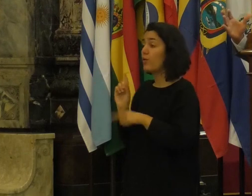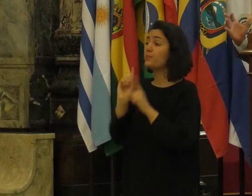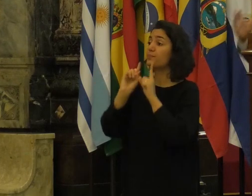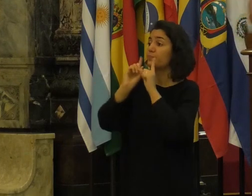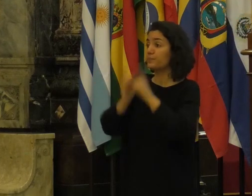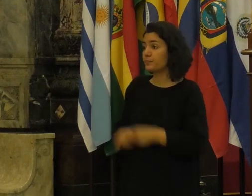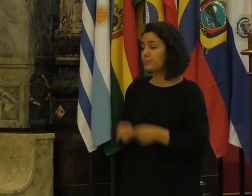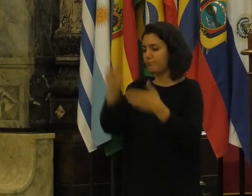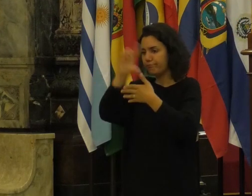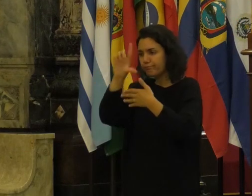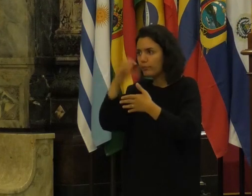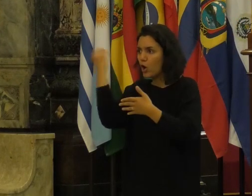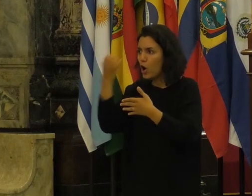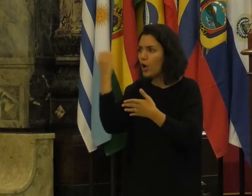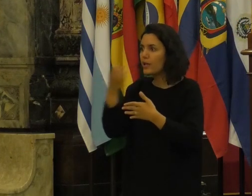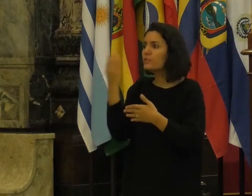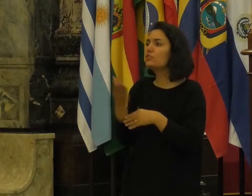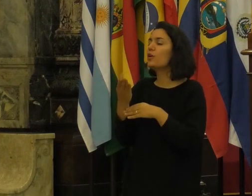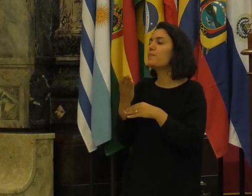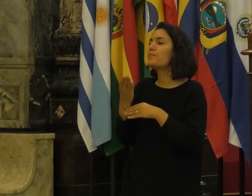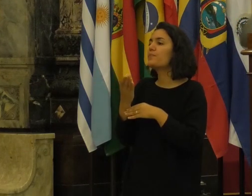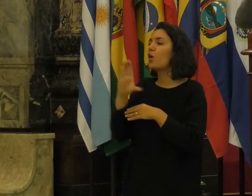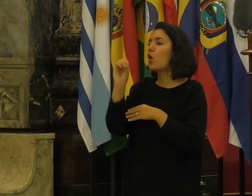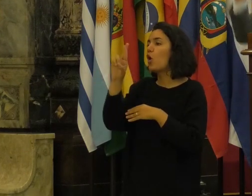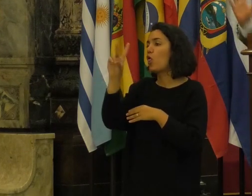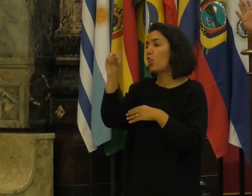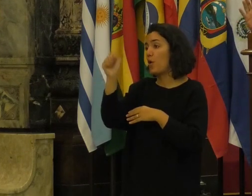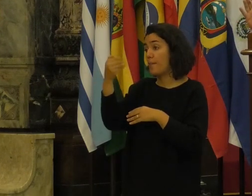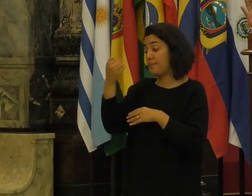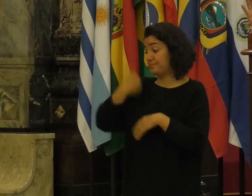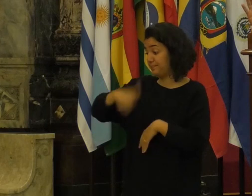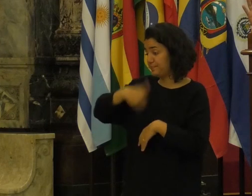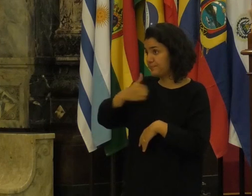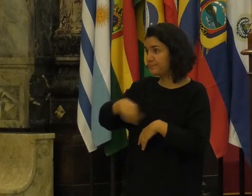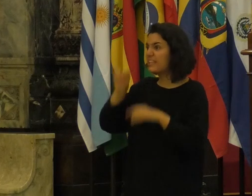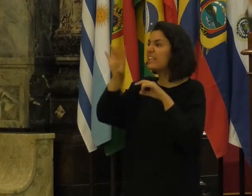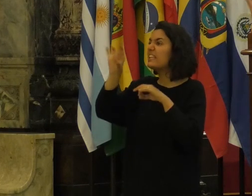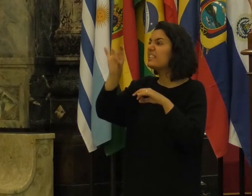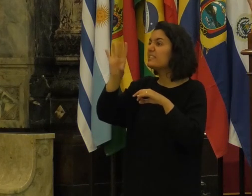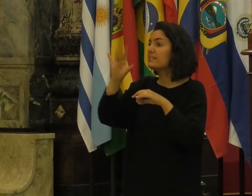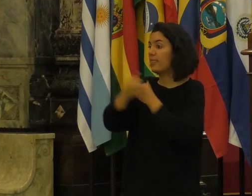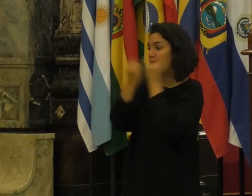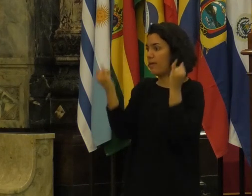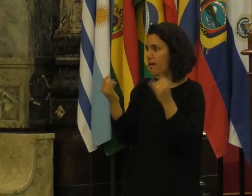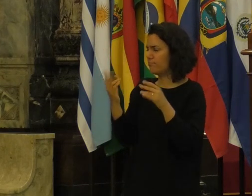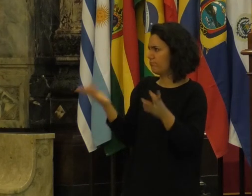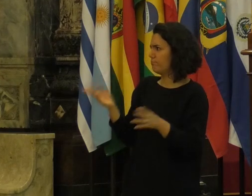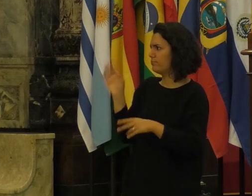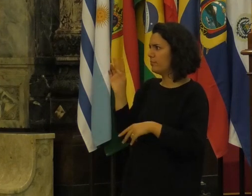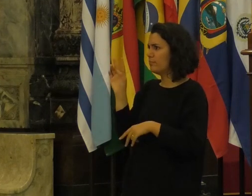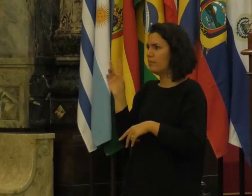congreso iberoamericano celebrado en Córdoba hace 15 días. Cuando uno los mira, son como los congresos de